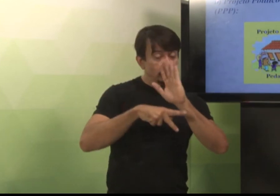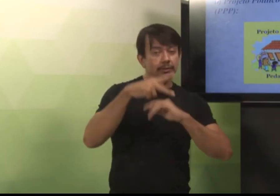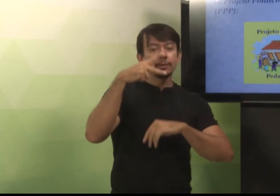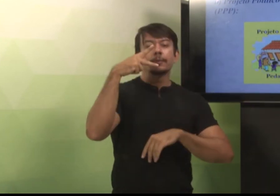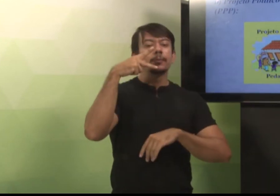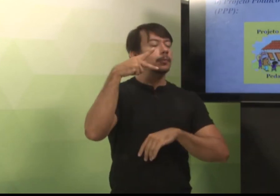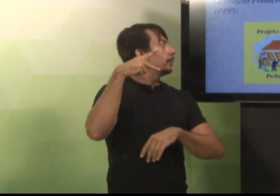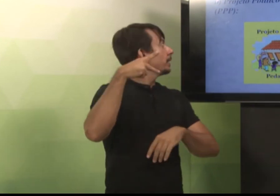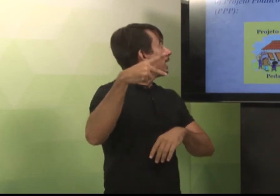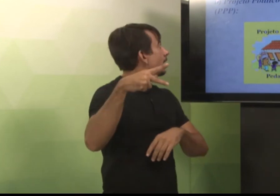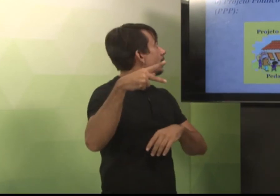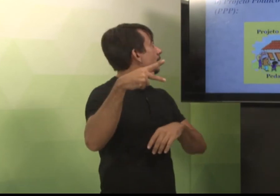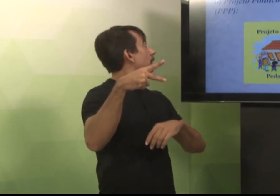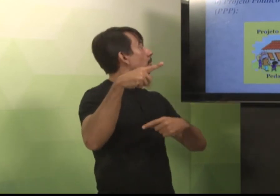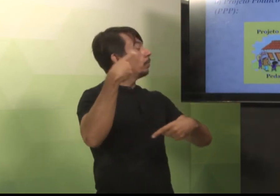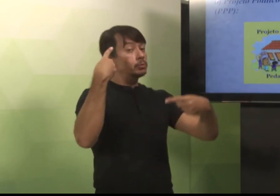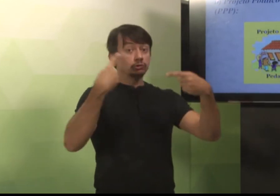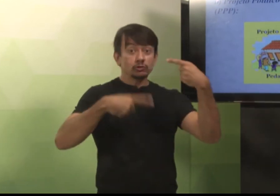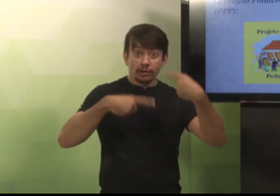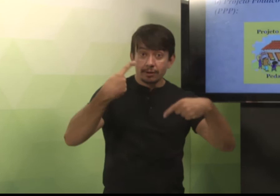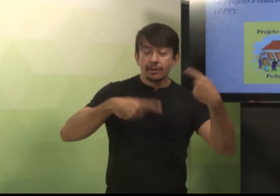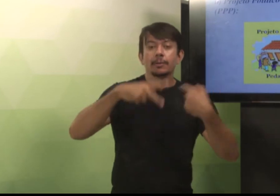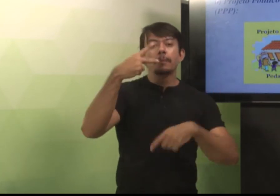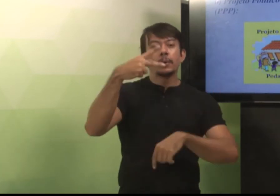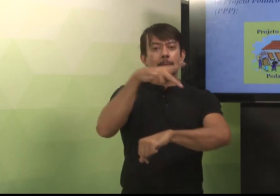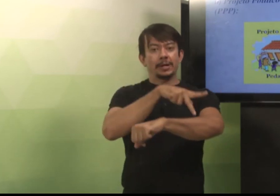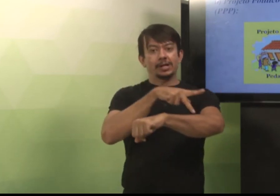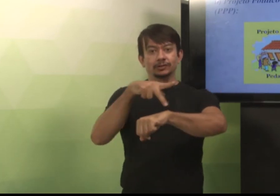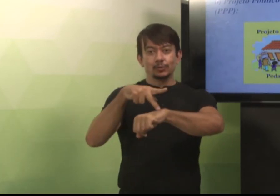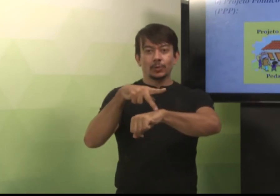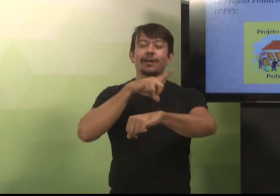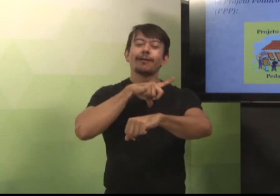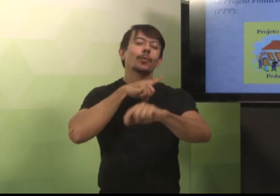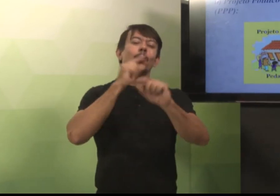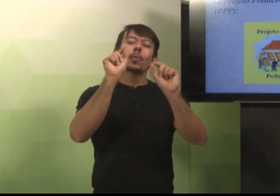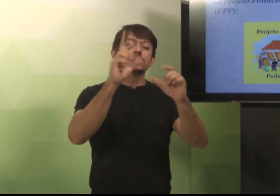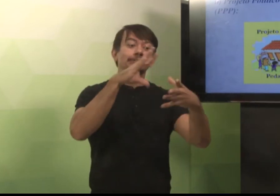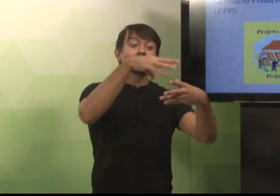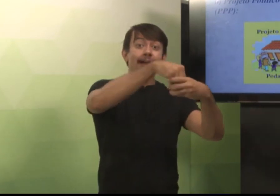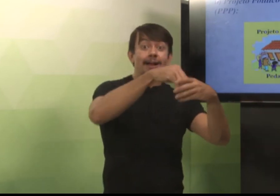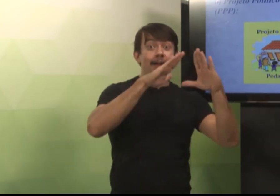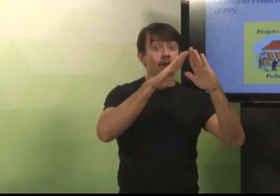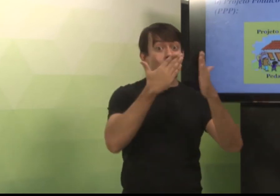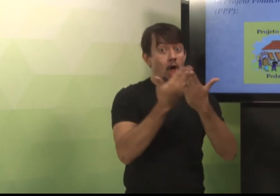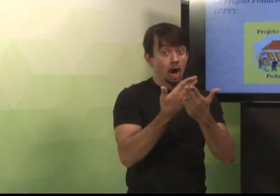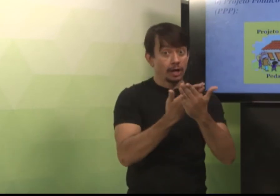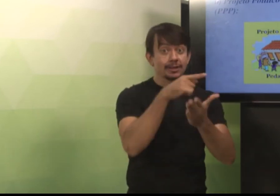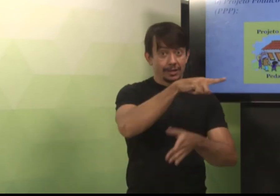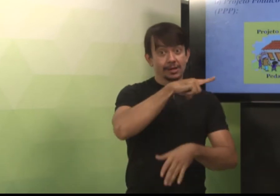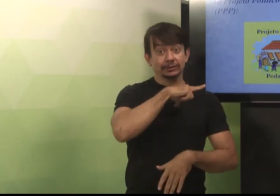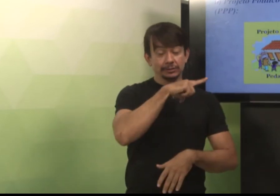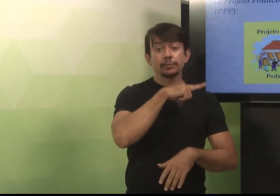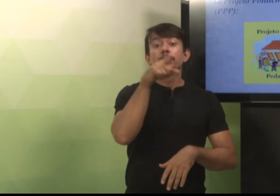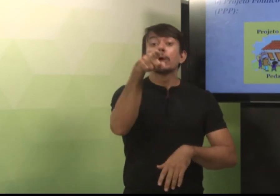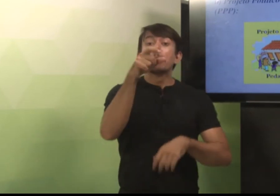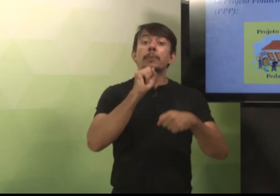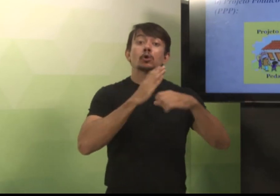Vejam, projeto político pedagógico, que é inerente à